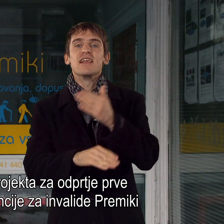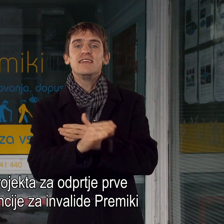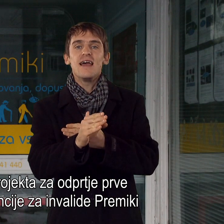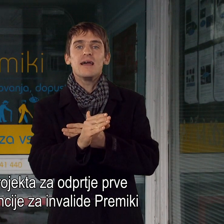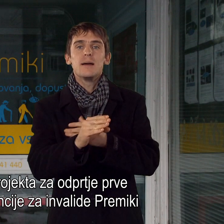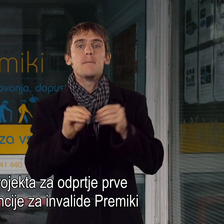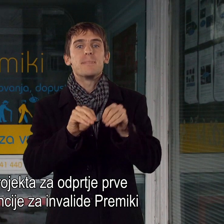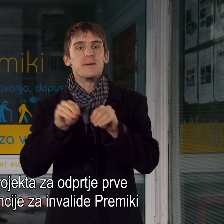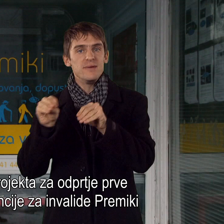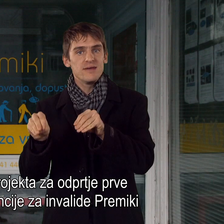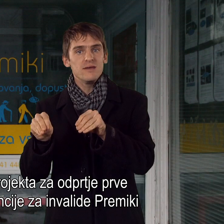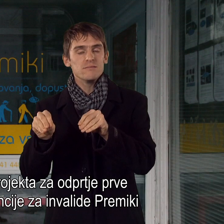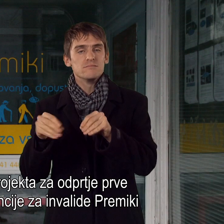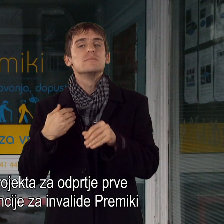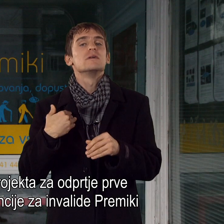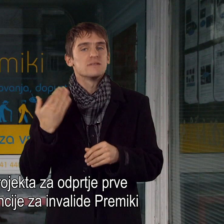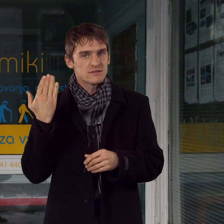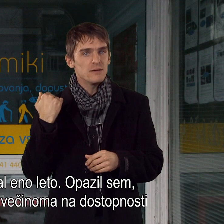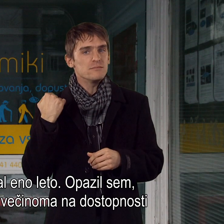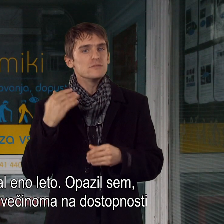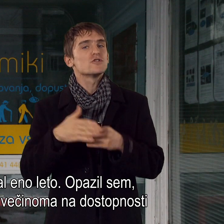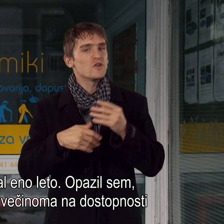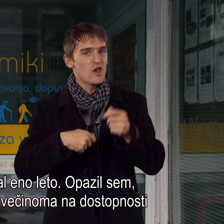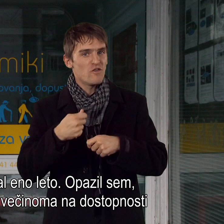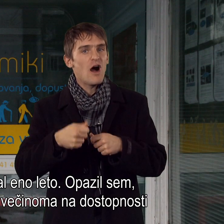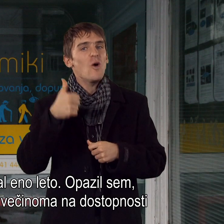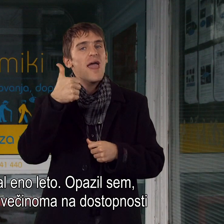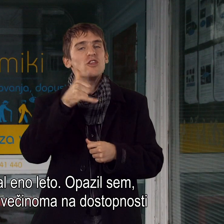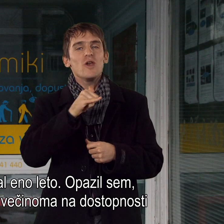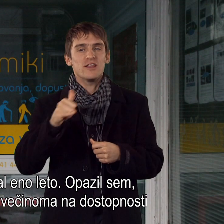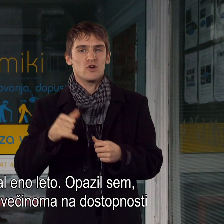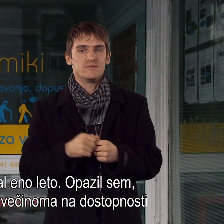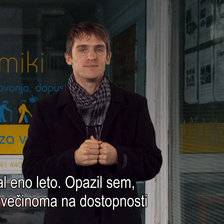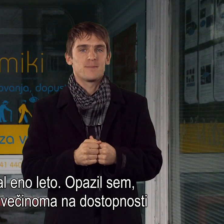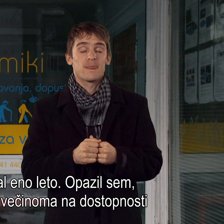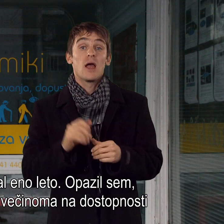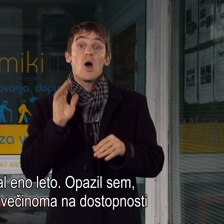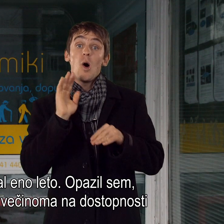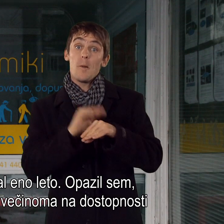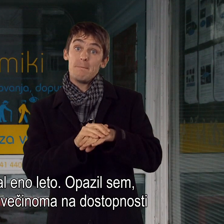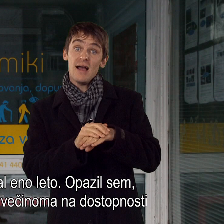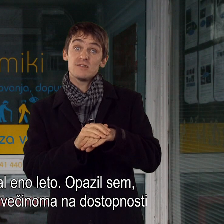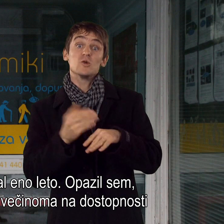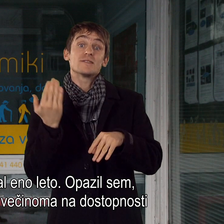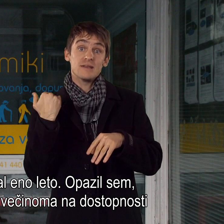invalide Premiki sem sodeloval 1 leto. Opazil sem,